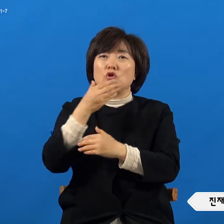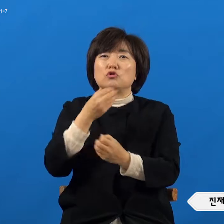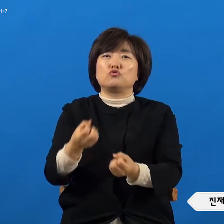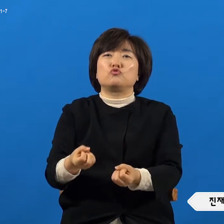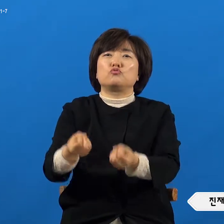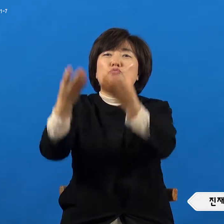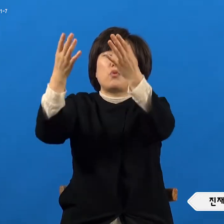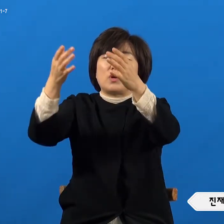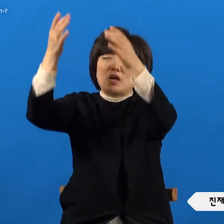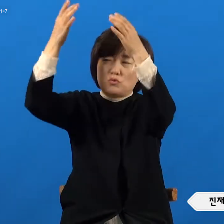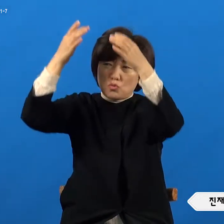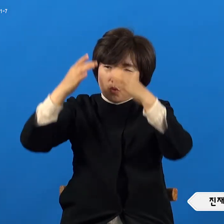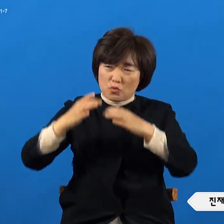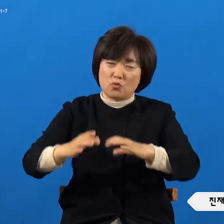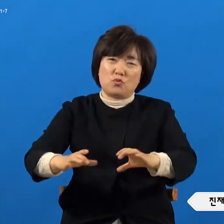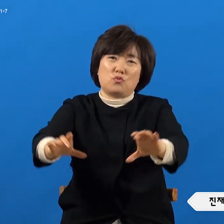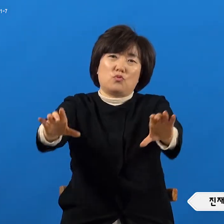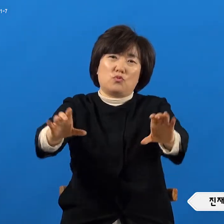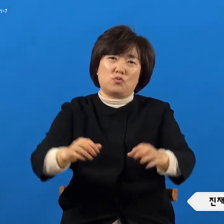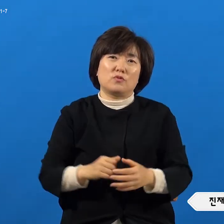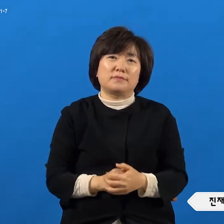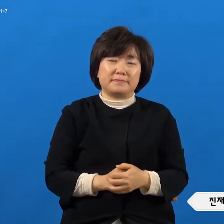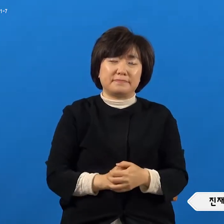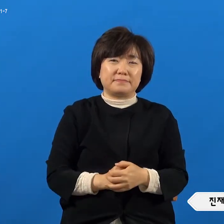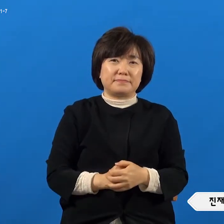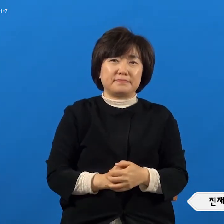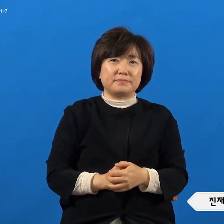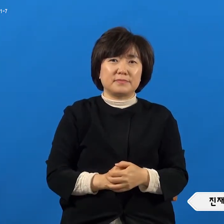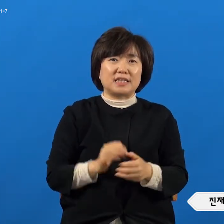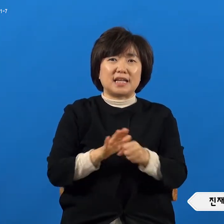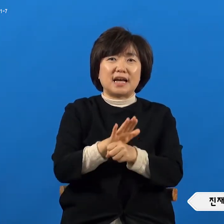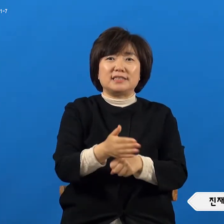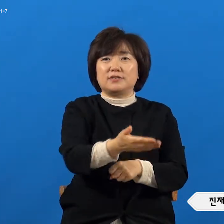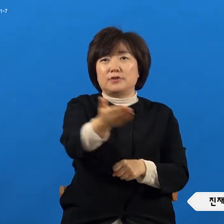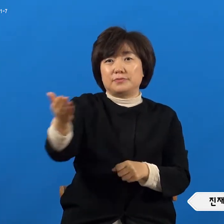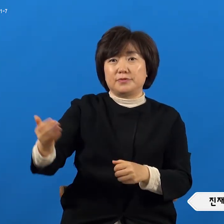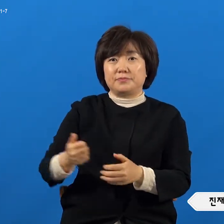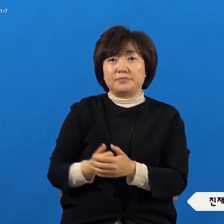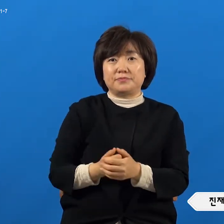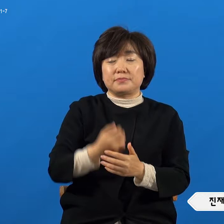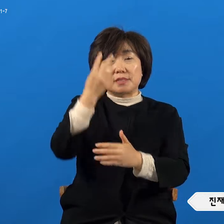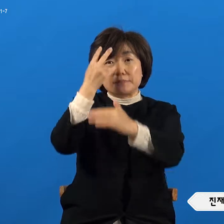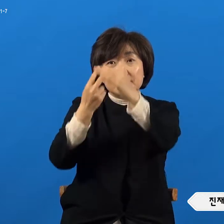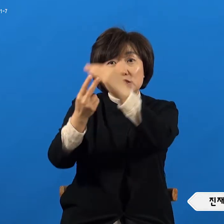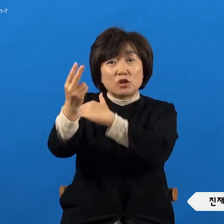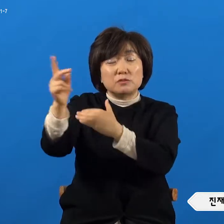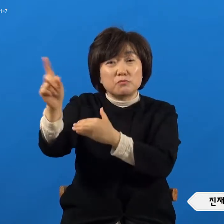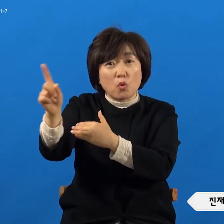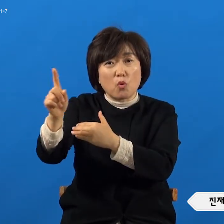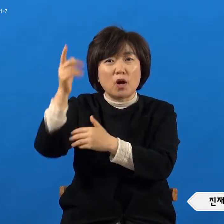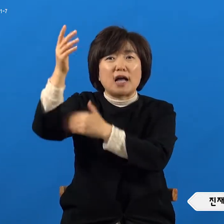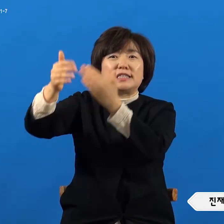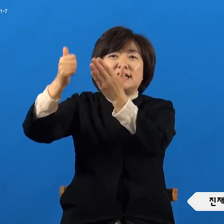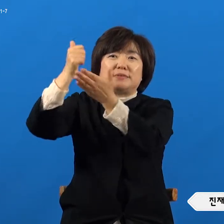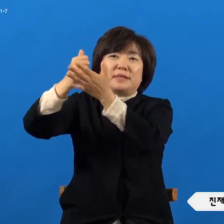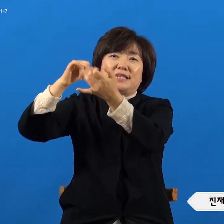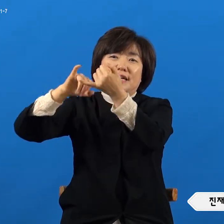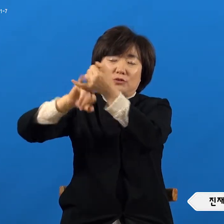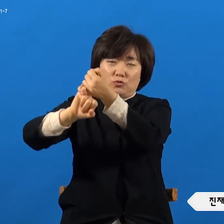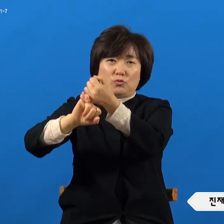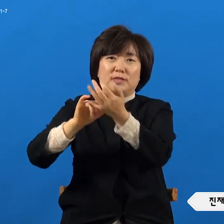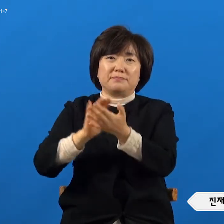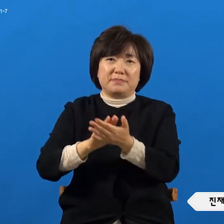되기 때문입니다. 그러므로 사랑하는 여러분, 비전은 하나님의